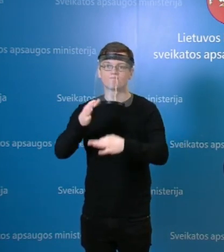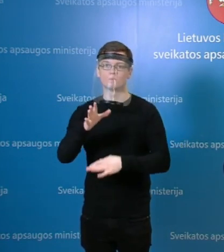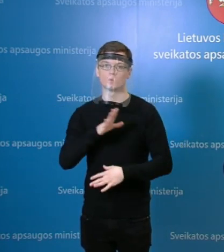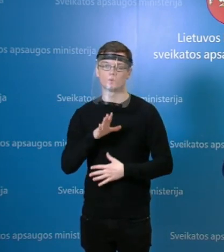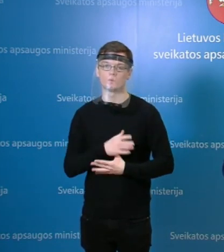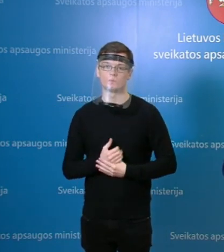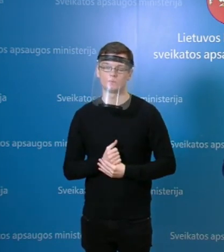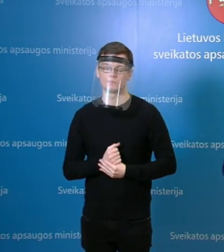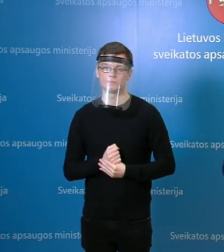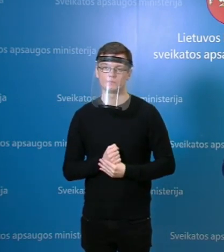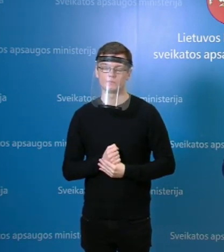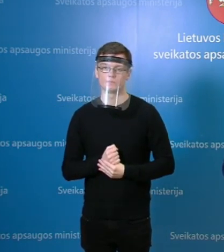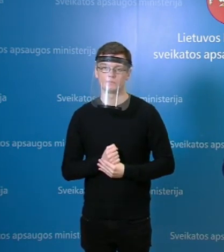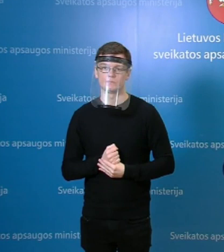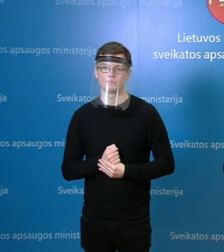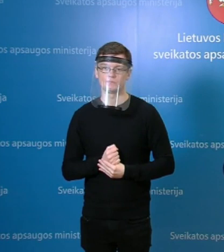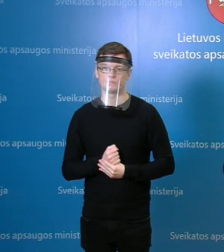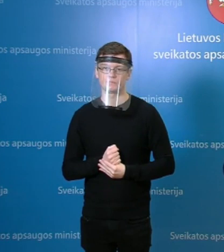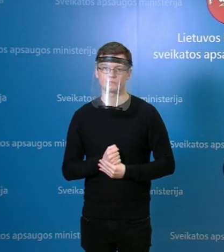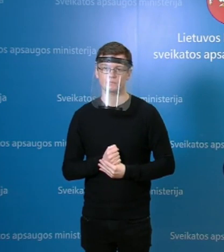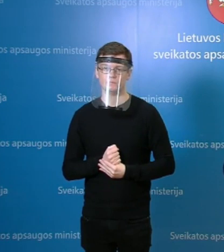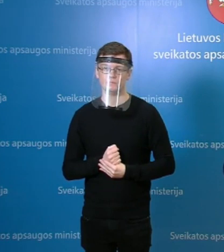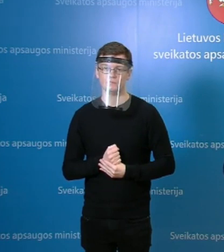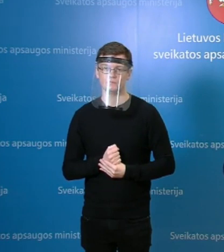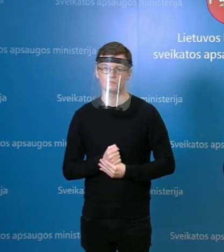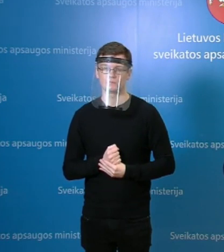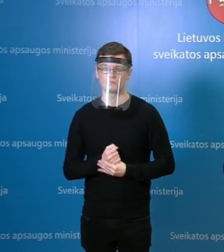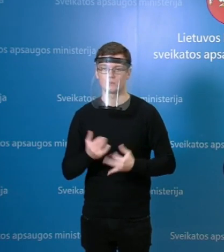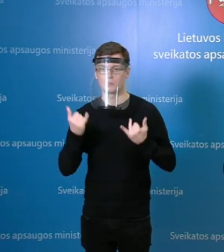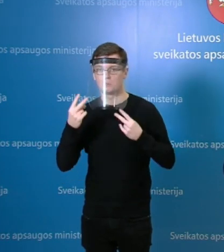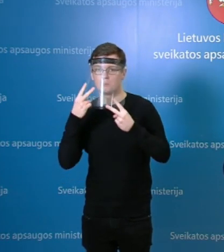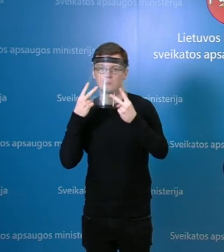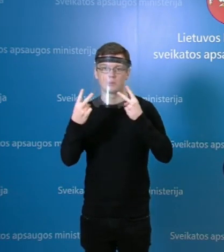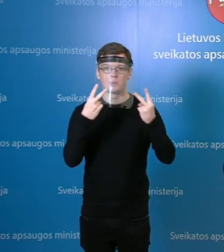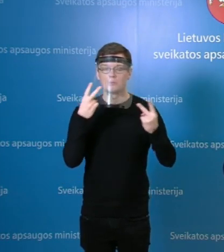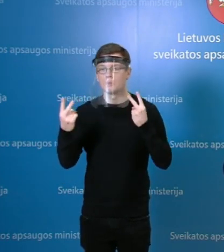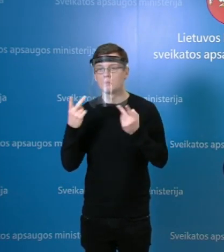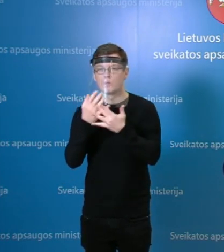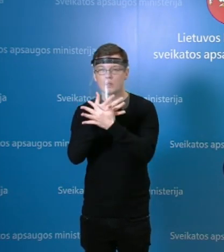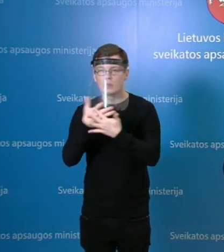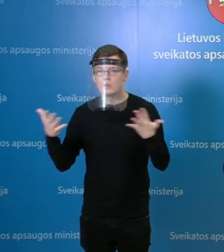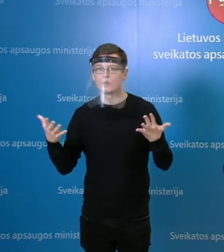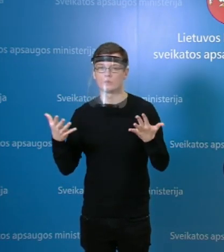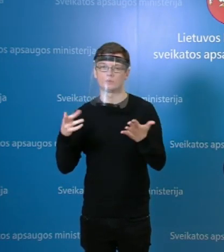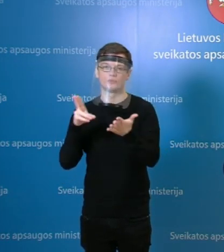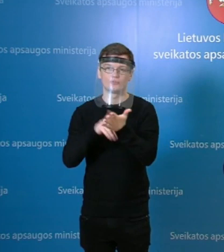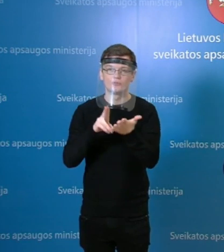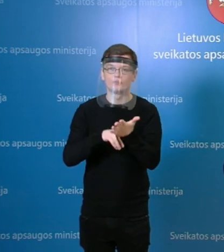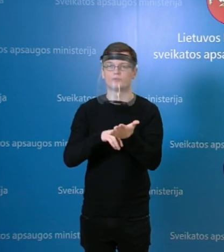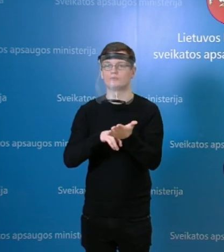tiesų jau dabar stebim pačių įvairiausių ir ženklų, ir